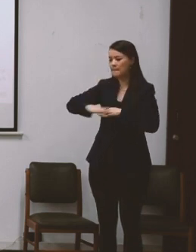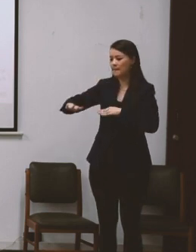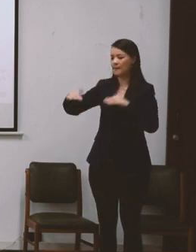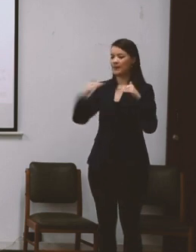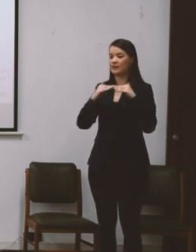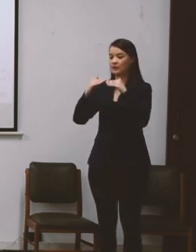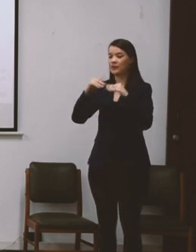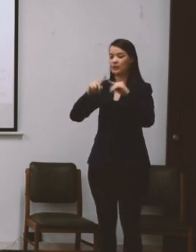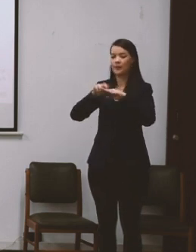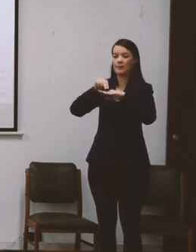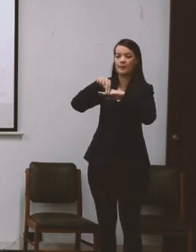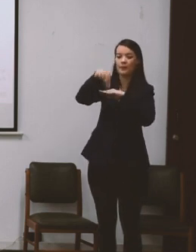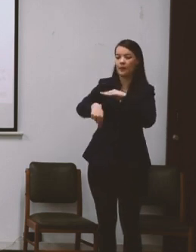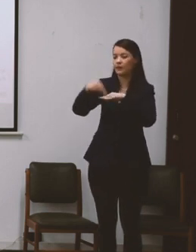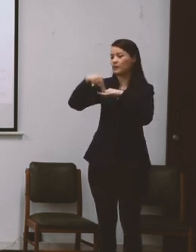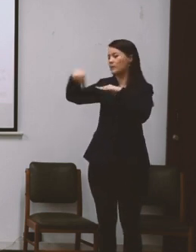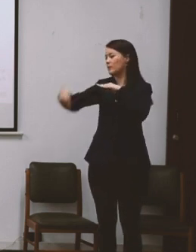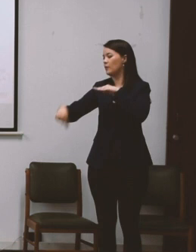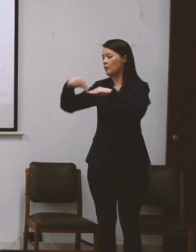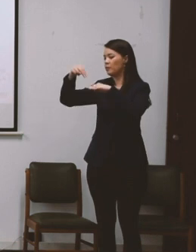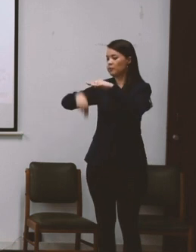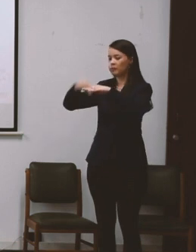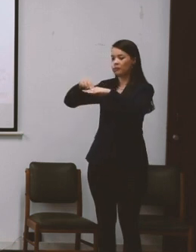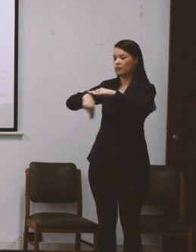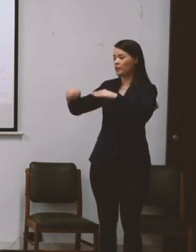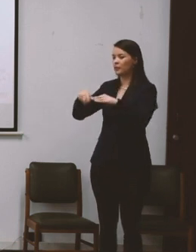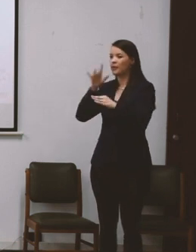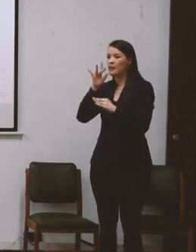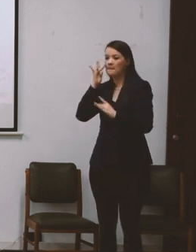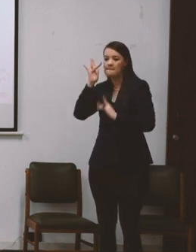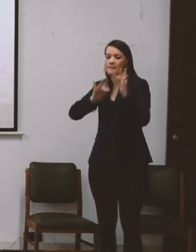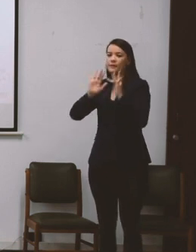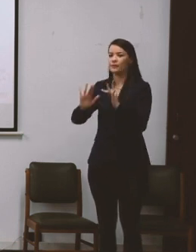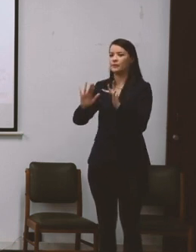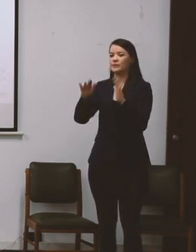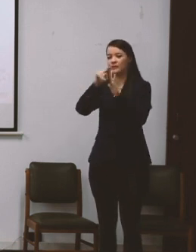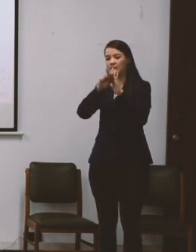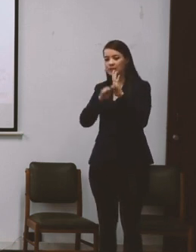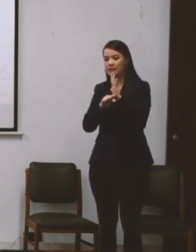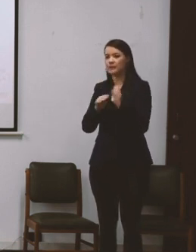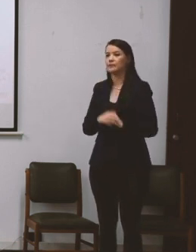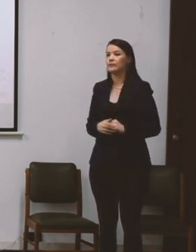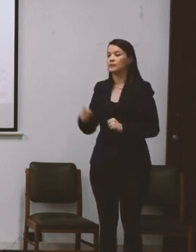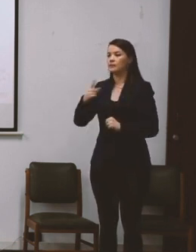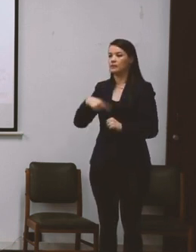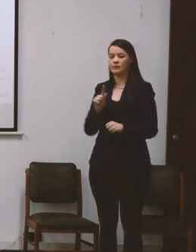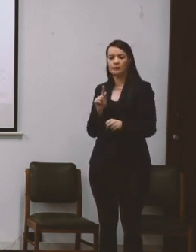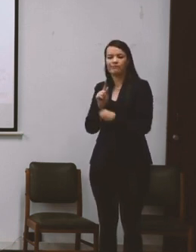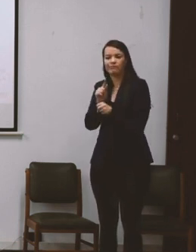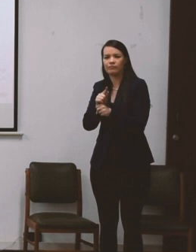borde a las diferencias que no se ajustan a los estándares productivos del capitalismo, a ser críticos de una lucha que se vuelve